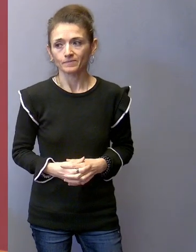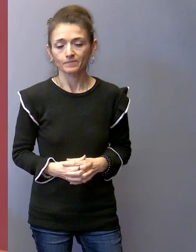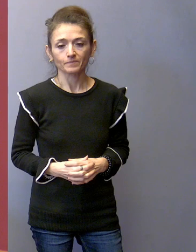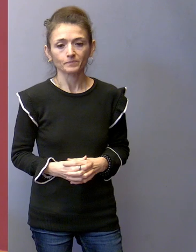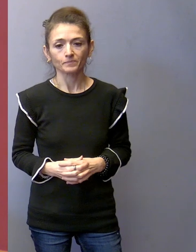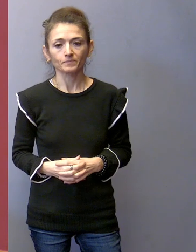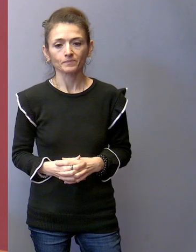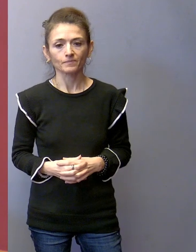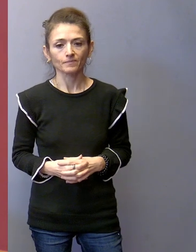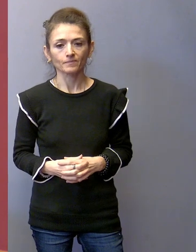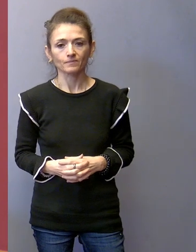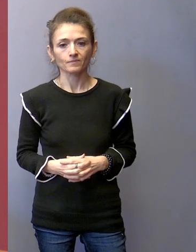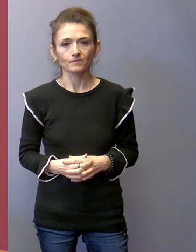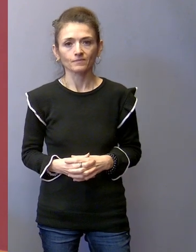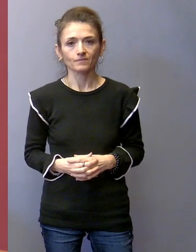presidente